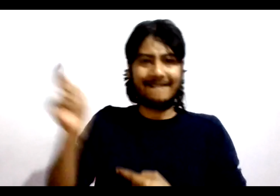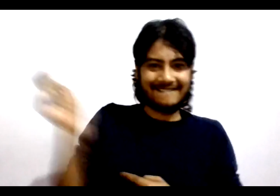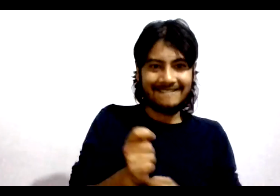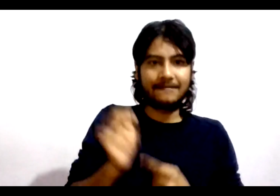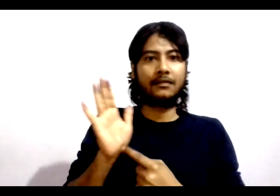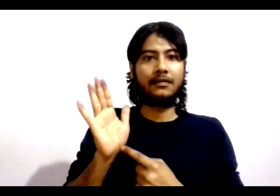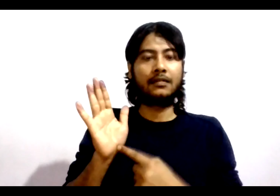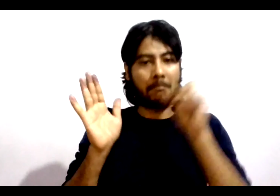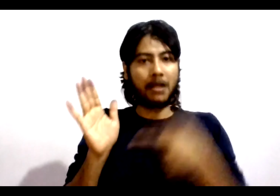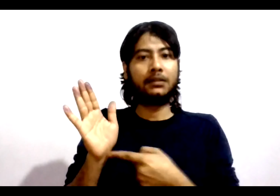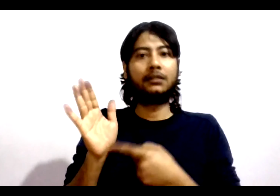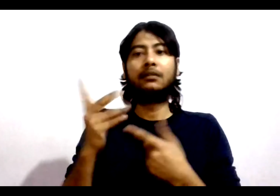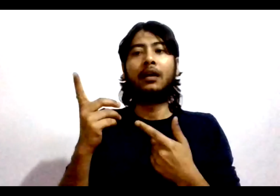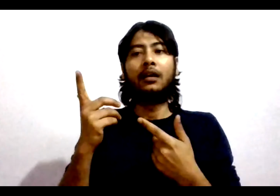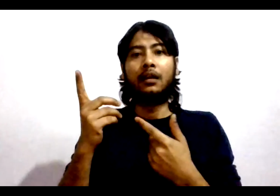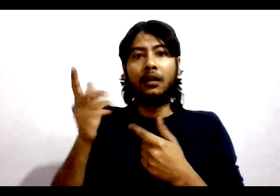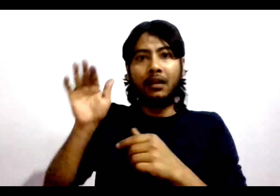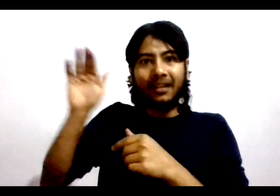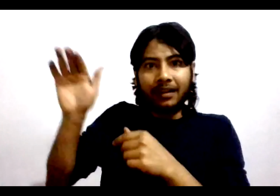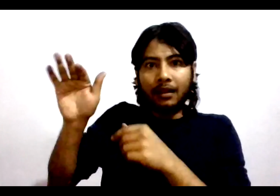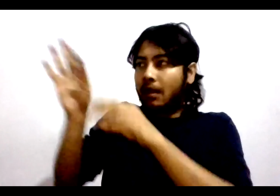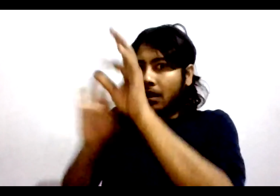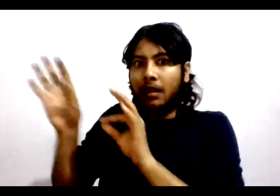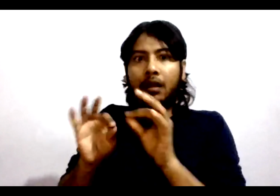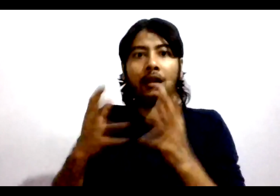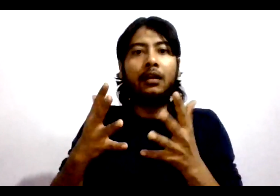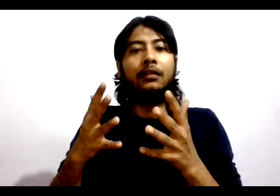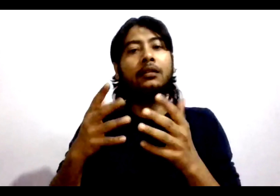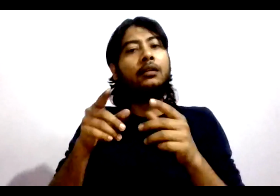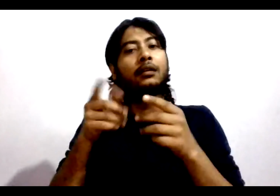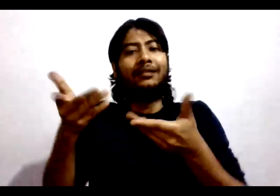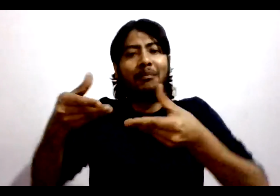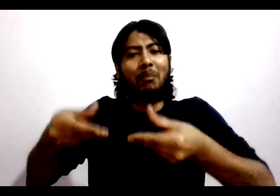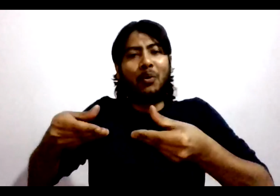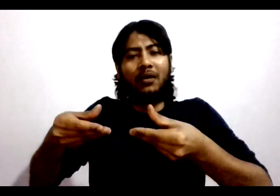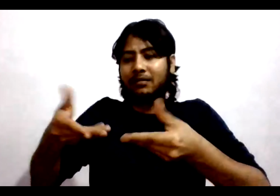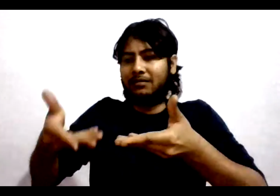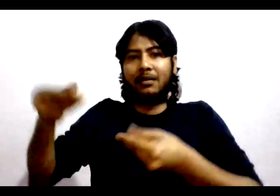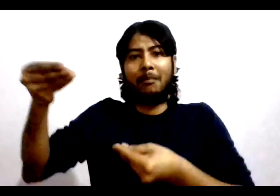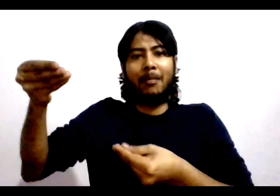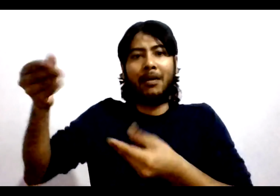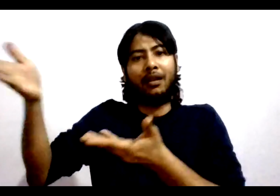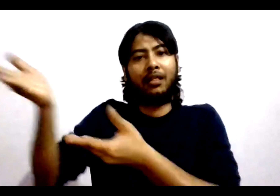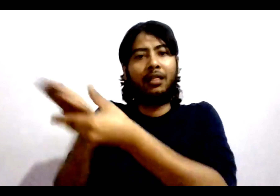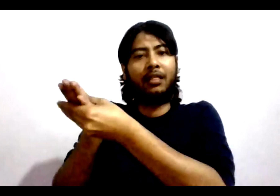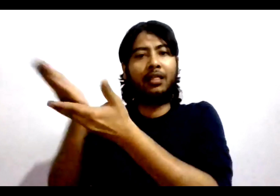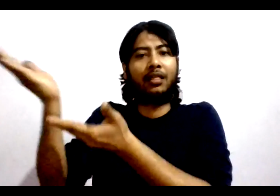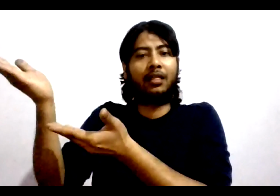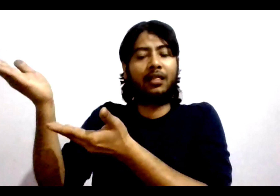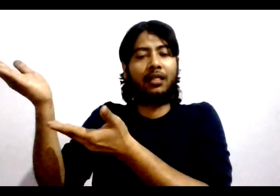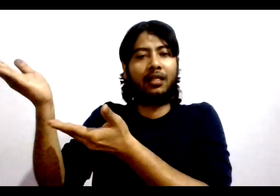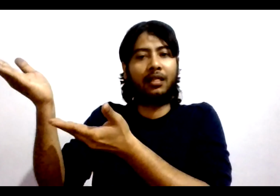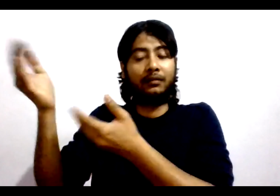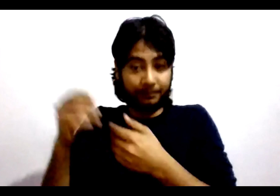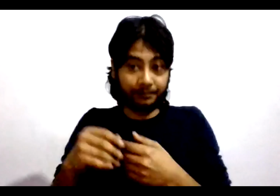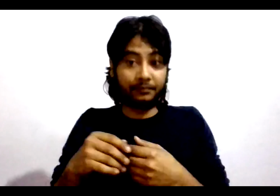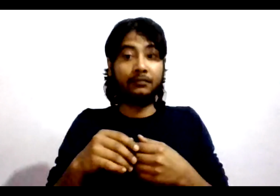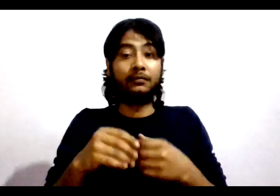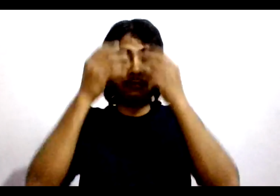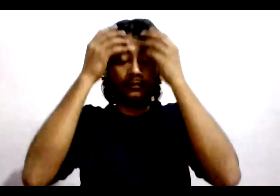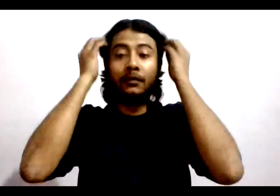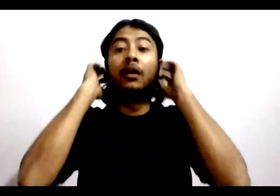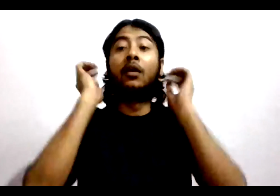जाते हैं. And about this, yes, at many places this have already been done. And you're